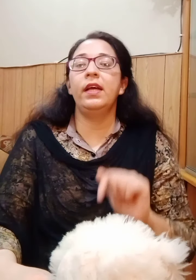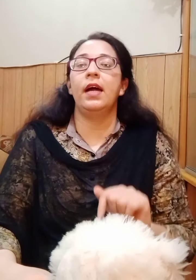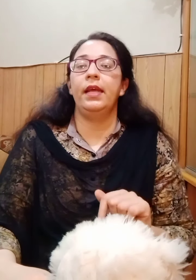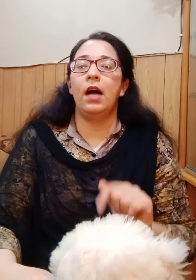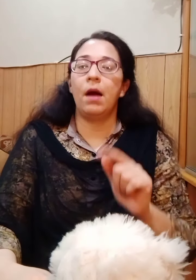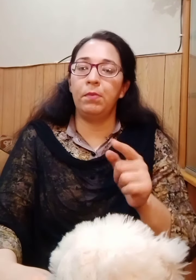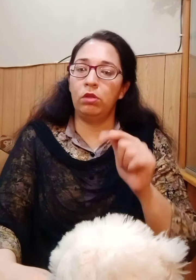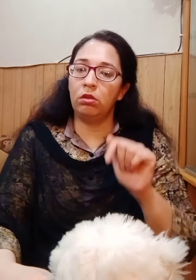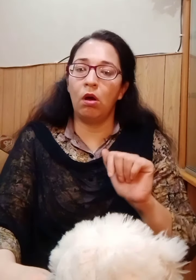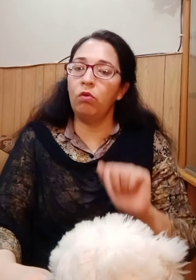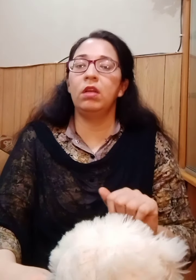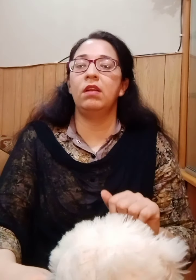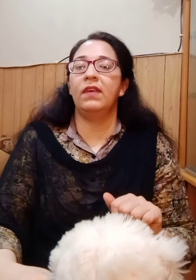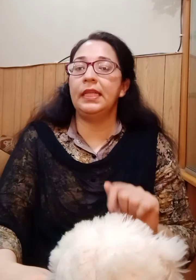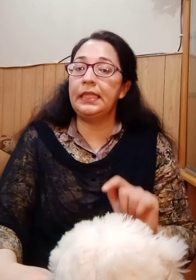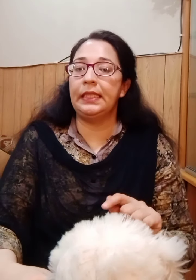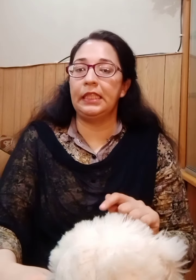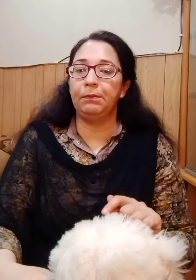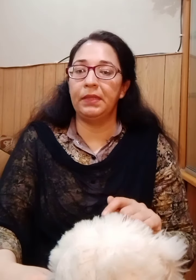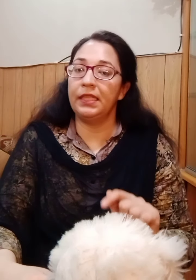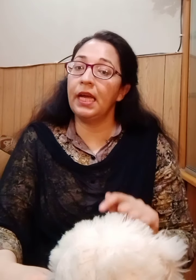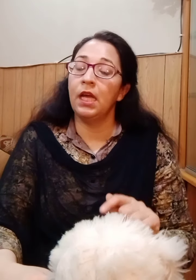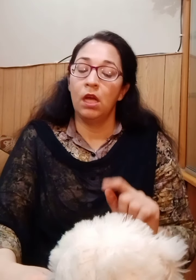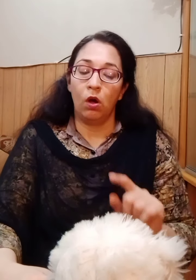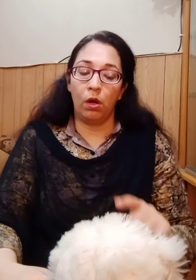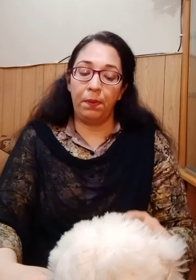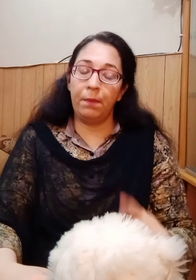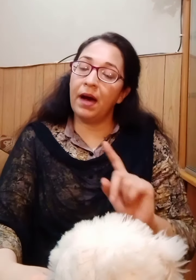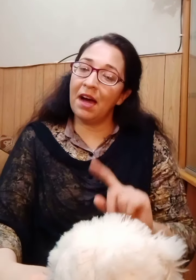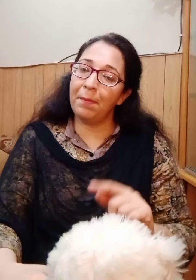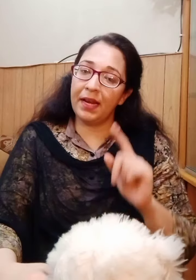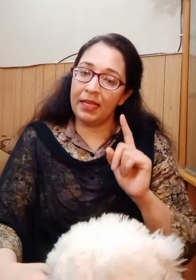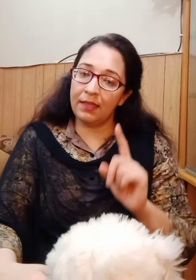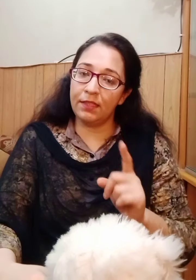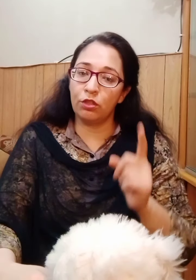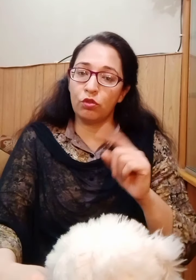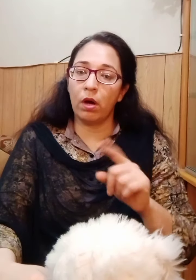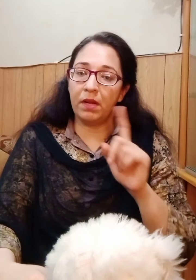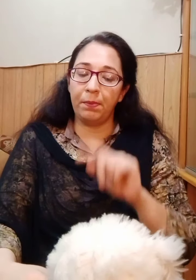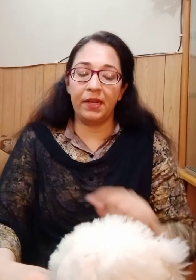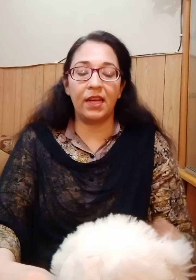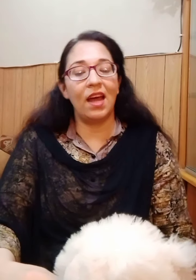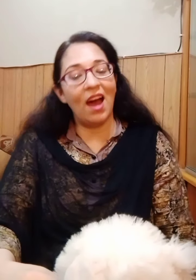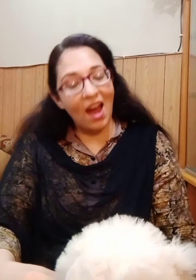आपने किसी और फिर किसी चीज को